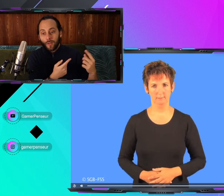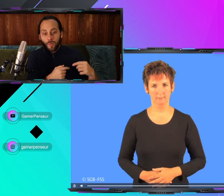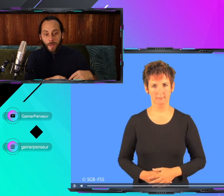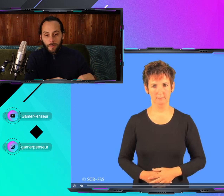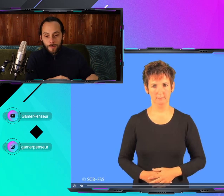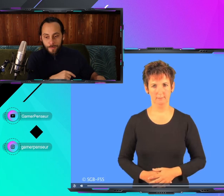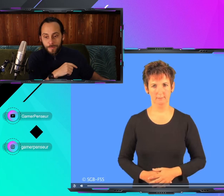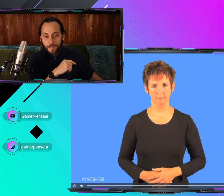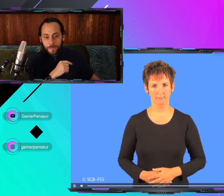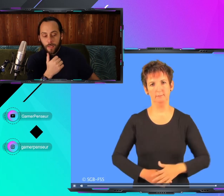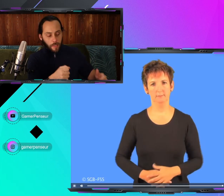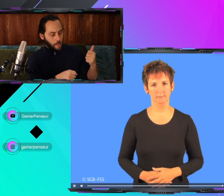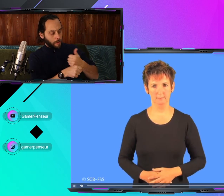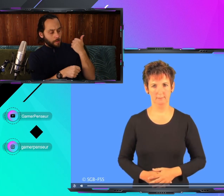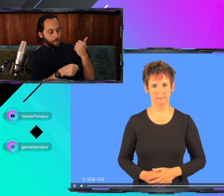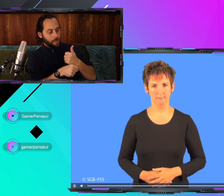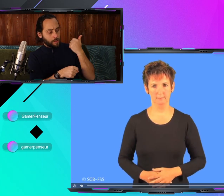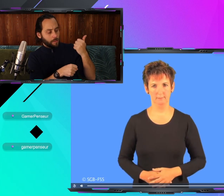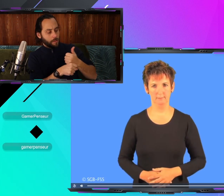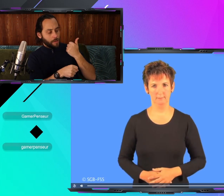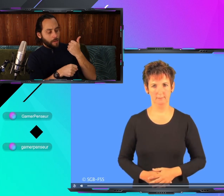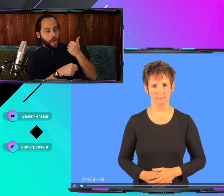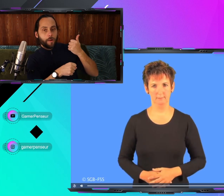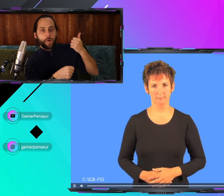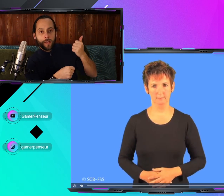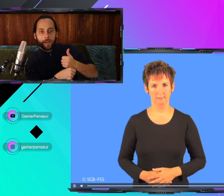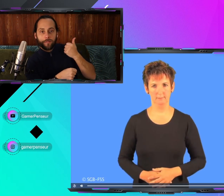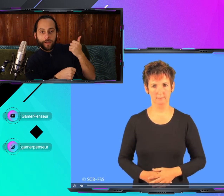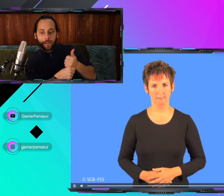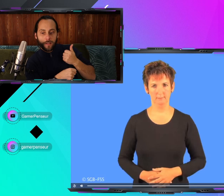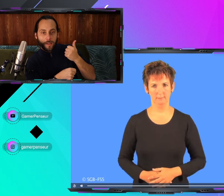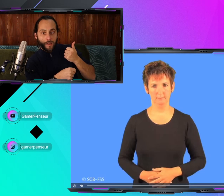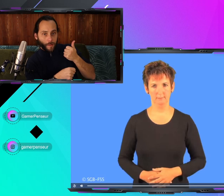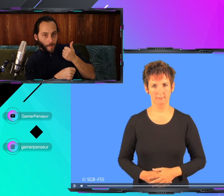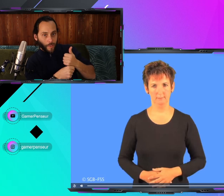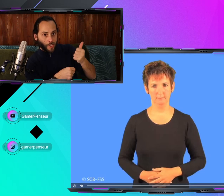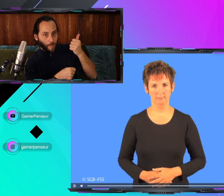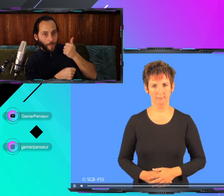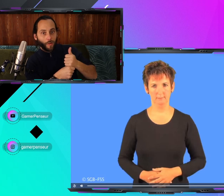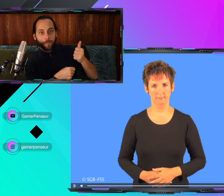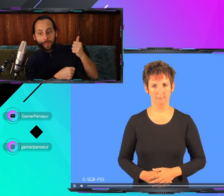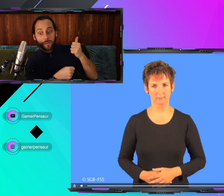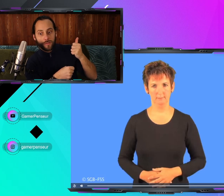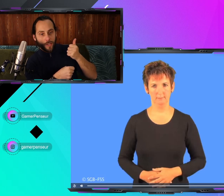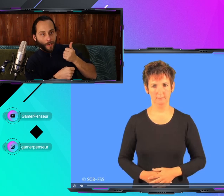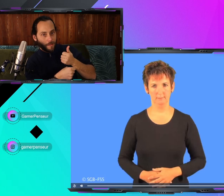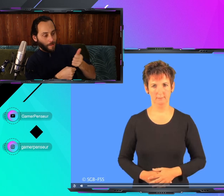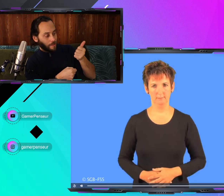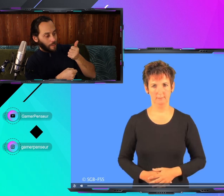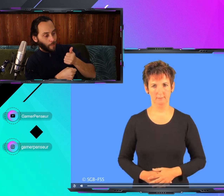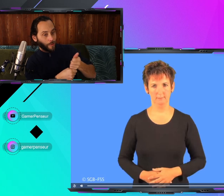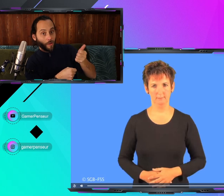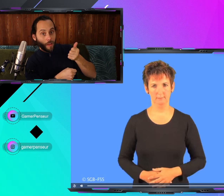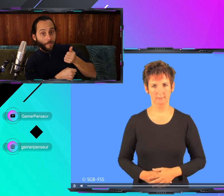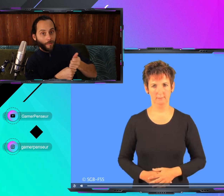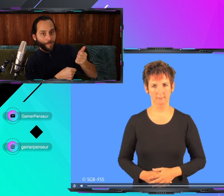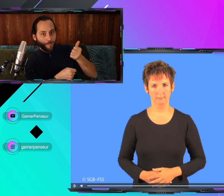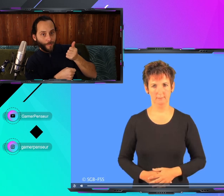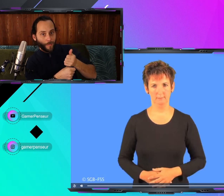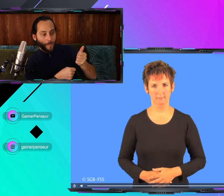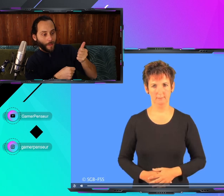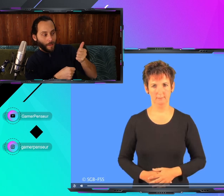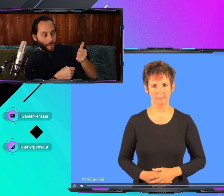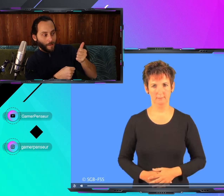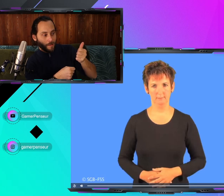presque un rituel, quoi. Oh. Ah ouais, elle fait... Je l'ai montré dans le faux sens chaque année. Je l'ai montré en avant.